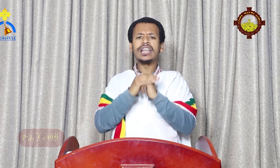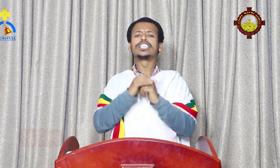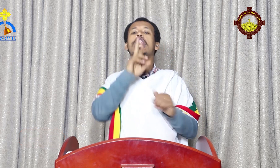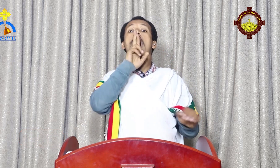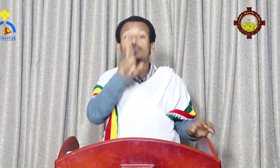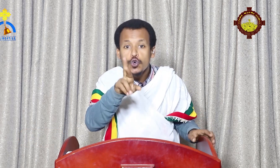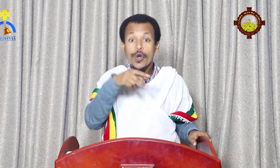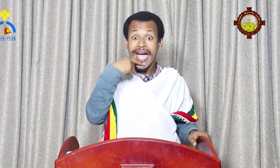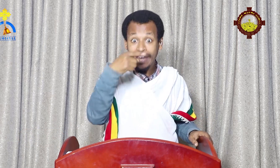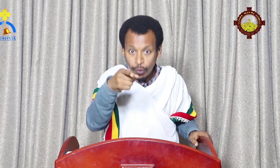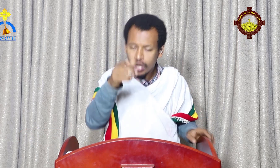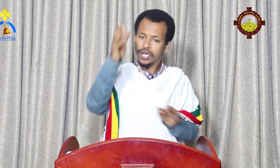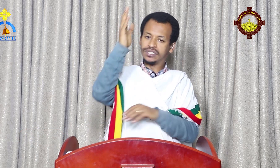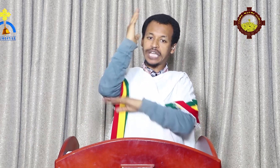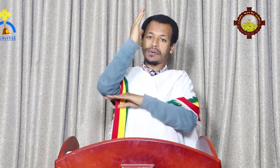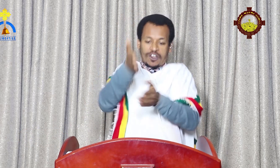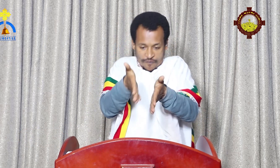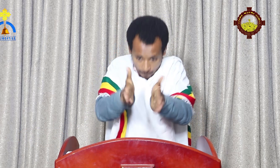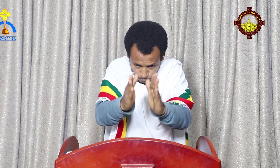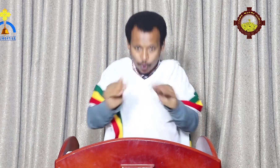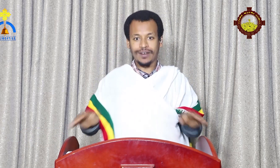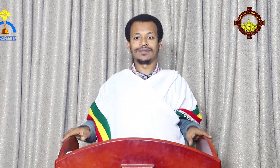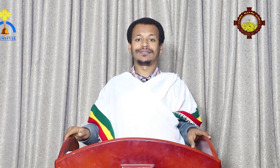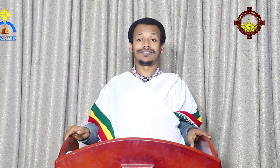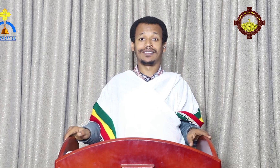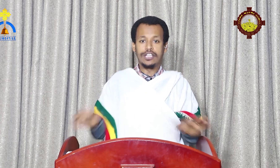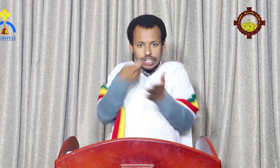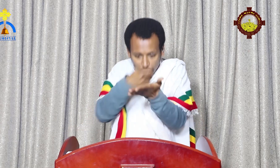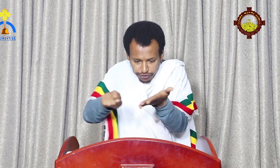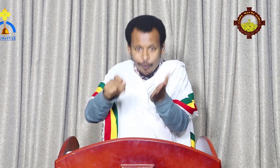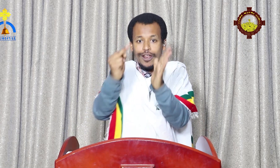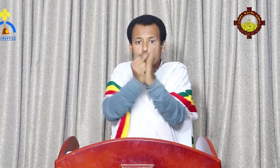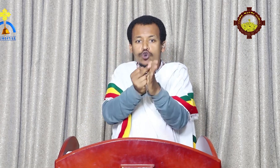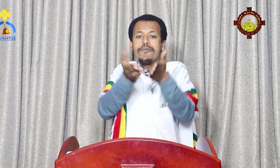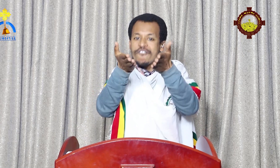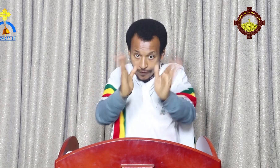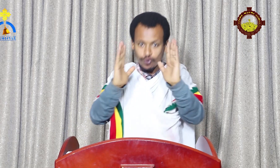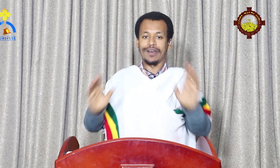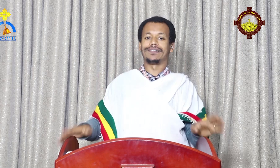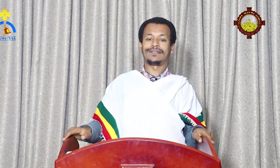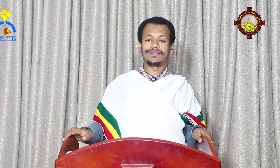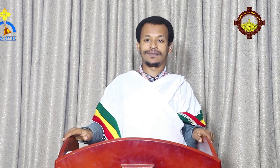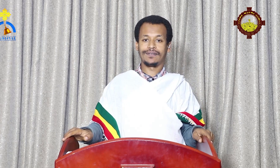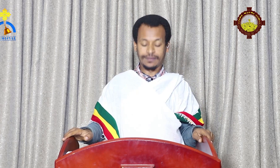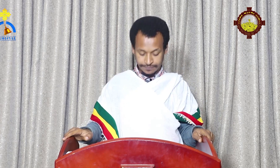አማልክት ናችሁ ያለው እግዚአብሔር ፈቅዷል፣ ተስፏል፣ ጥቅም ፈቅዷል።